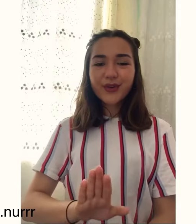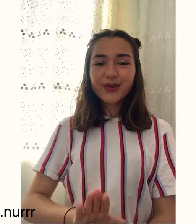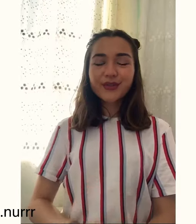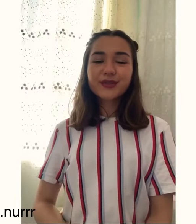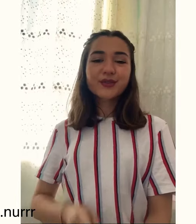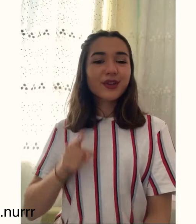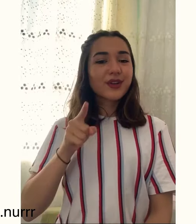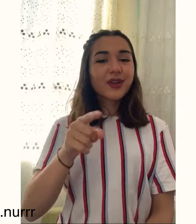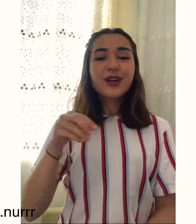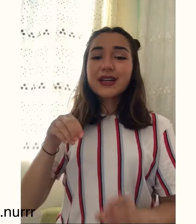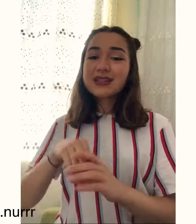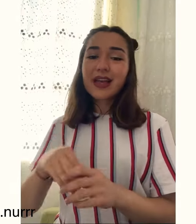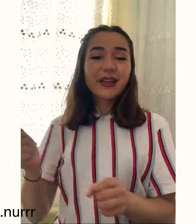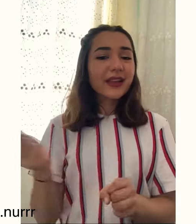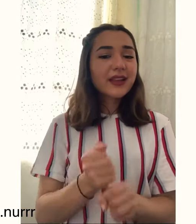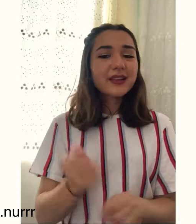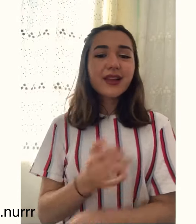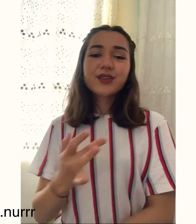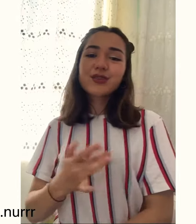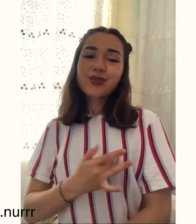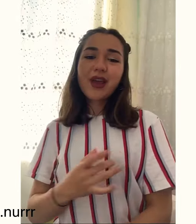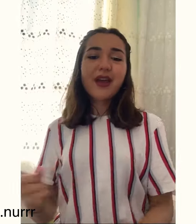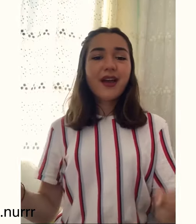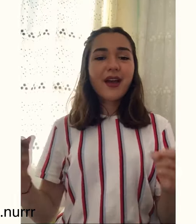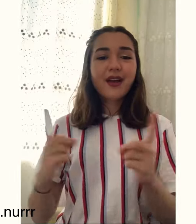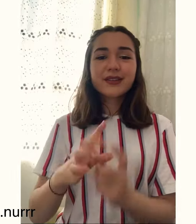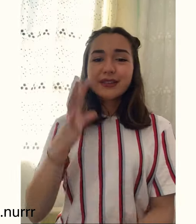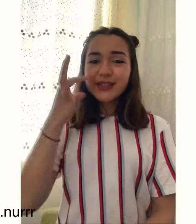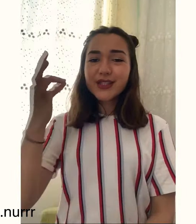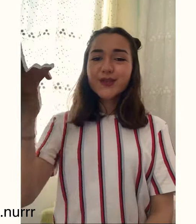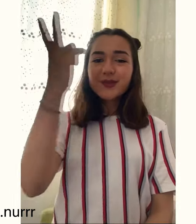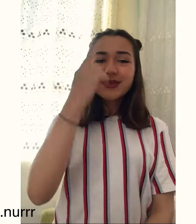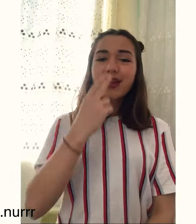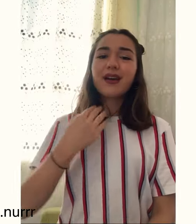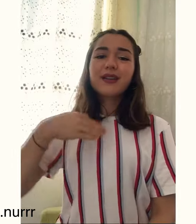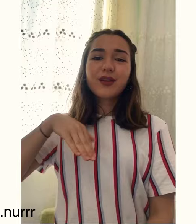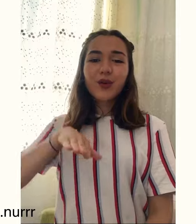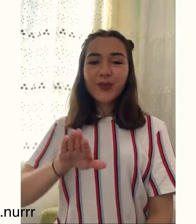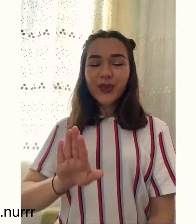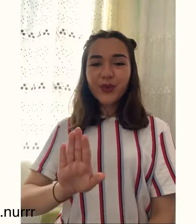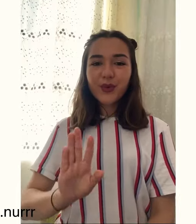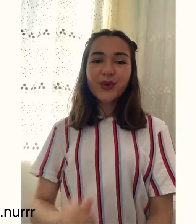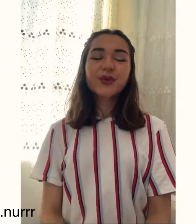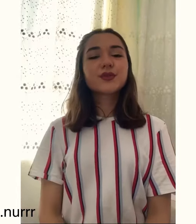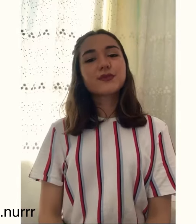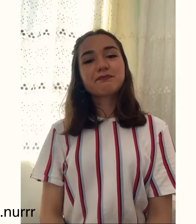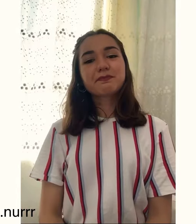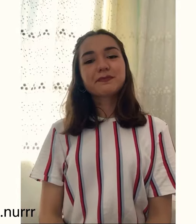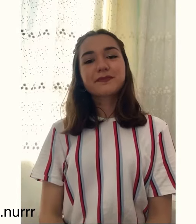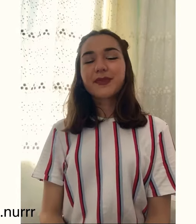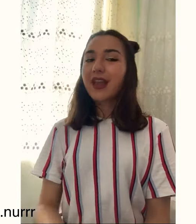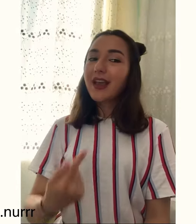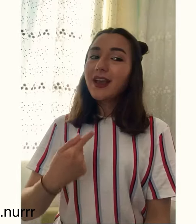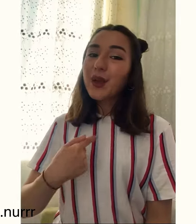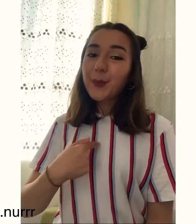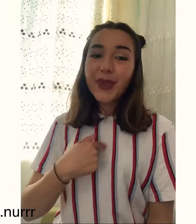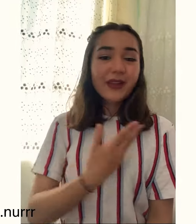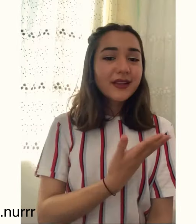Sendeki taş yüreği artık kimse ağlamıyor Beni